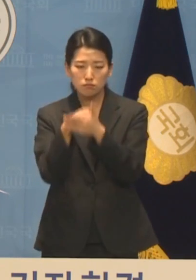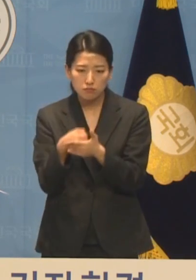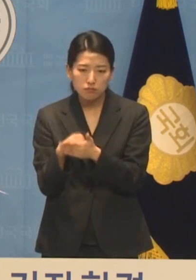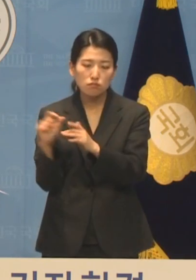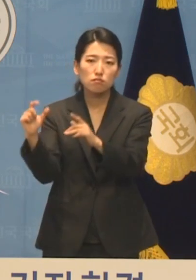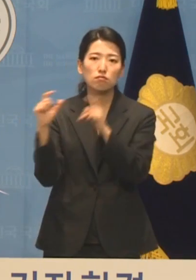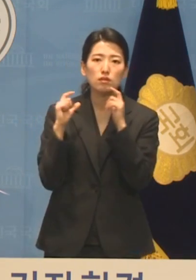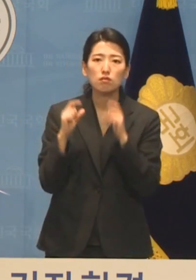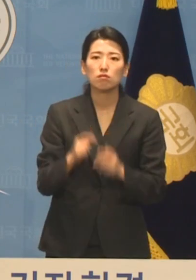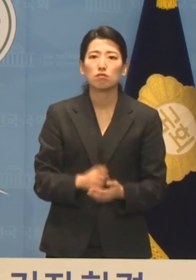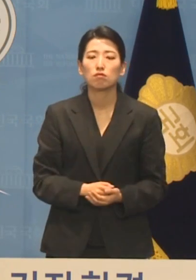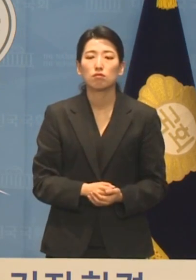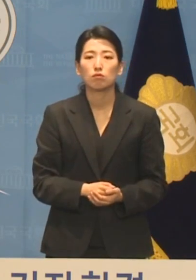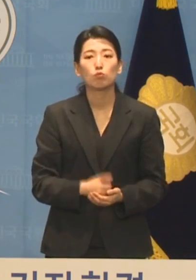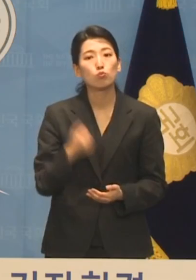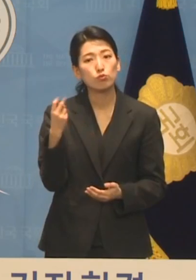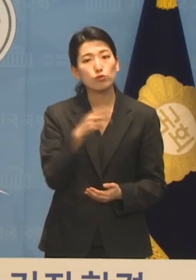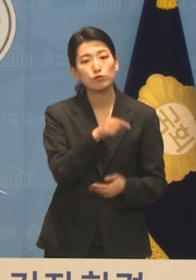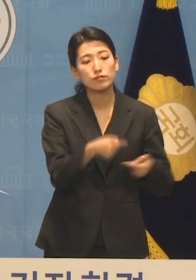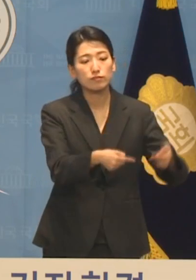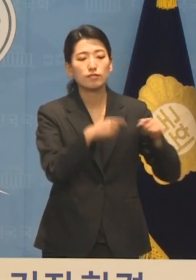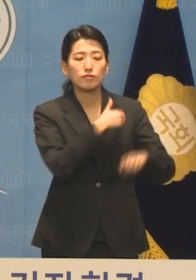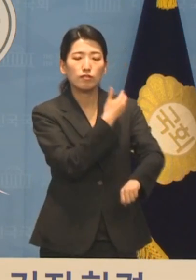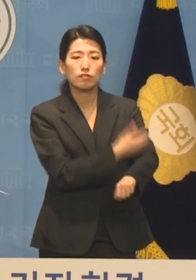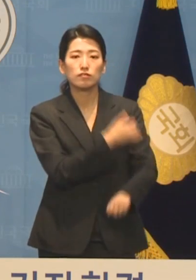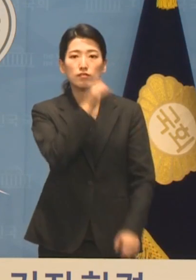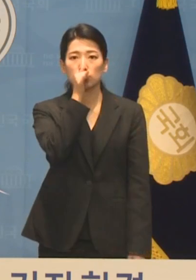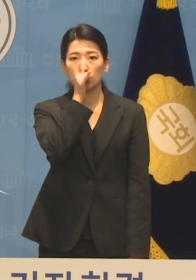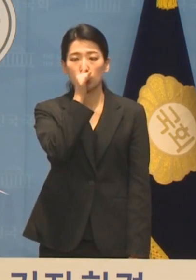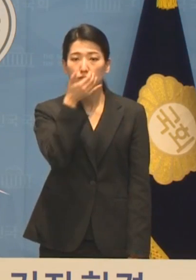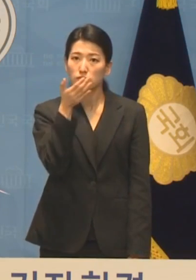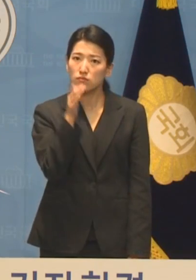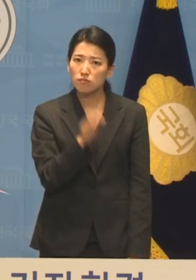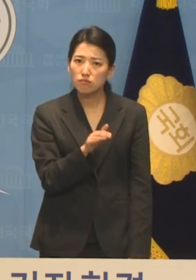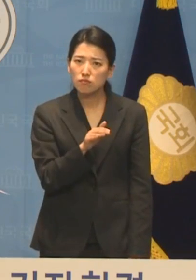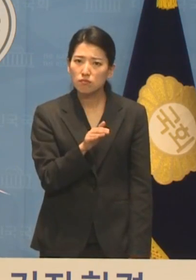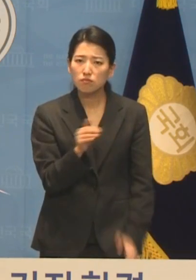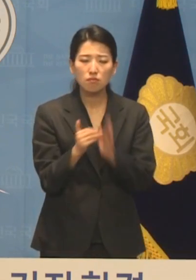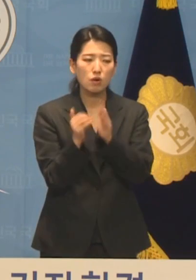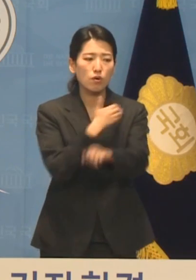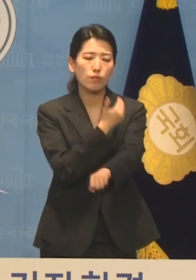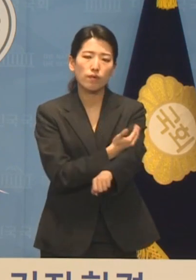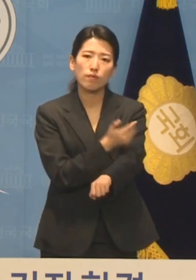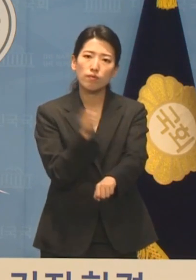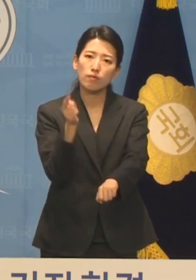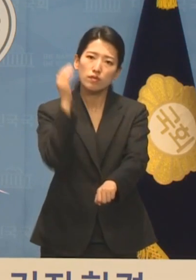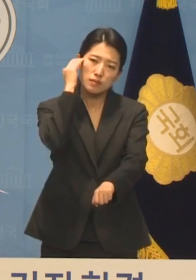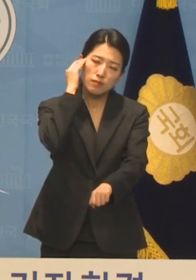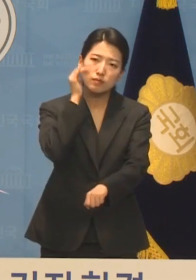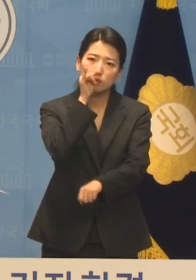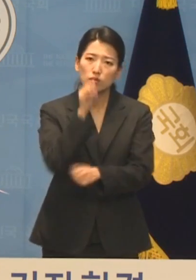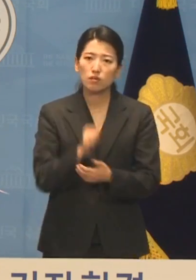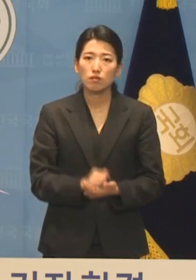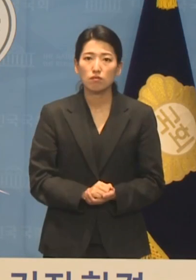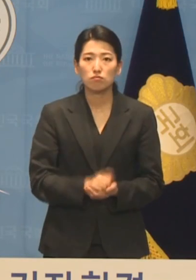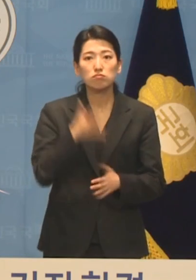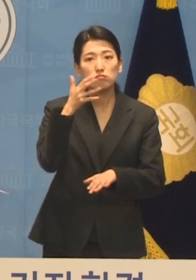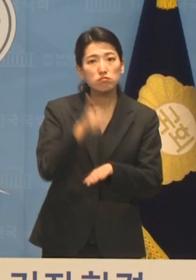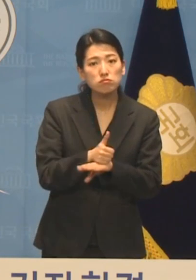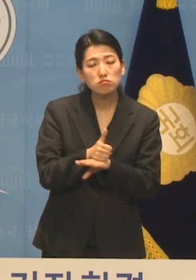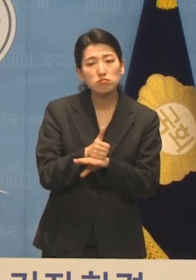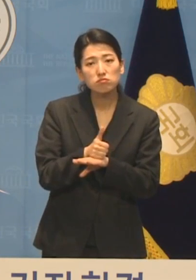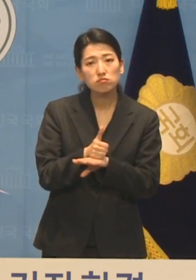증인신문 때 피소추인이 참여할 수 있는 권리를 보장하지 않아서 방어권을 침해했습니다. 이 문제 하나만으로도 헌재의 심리는 처음부터